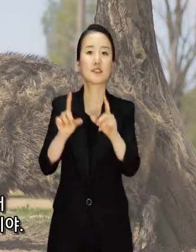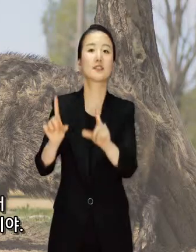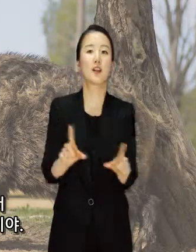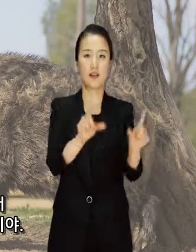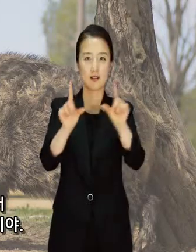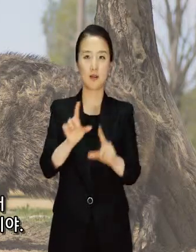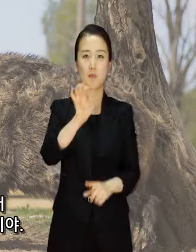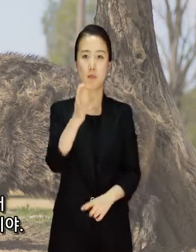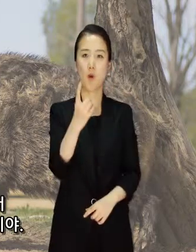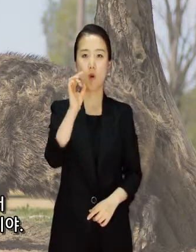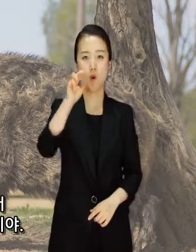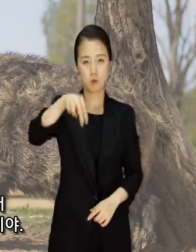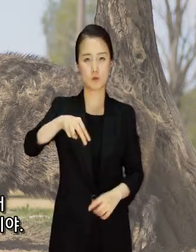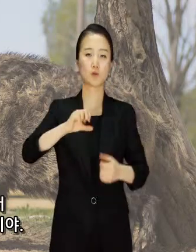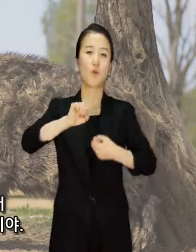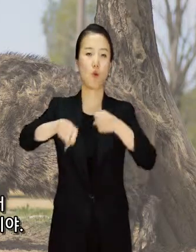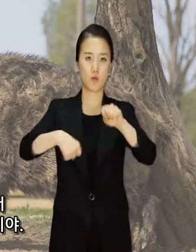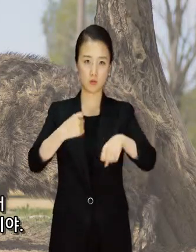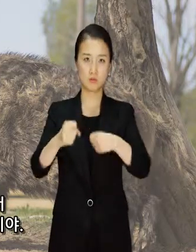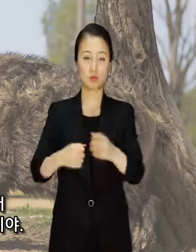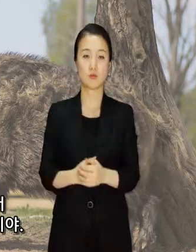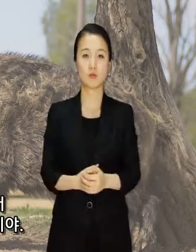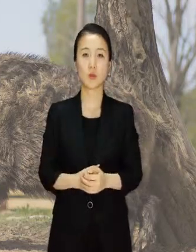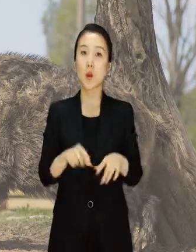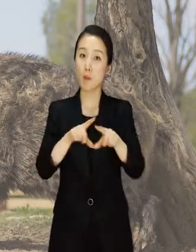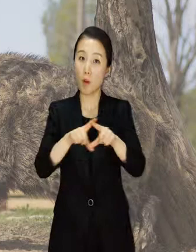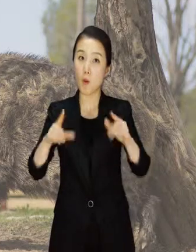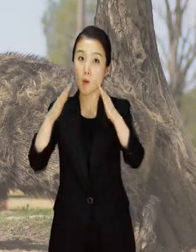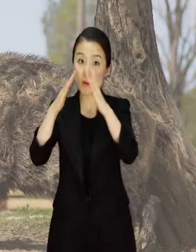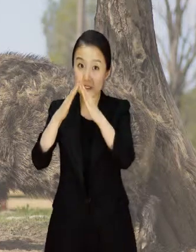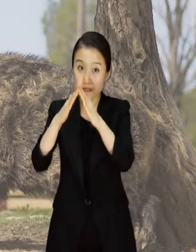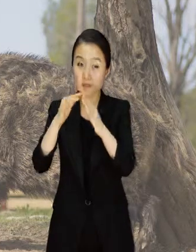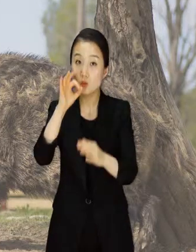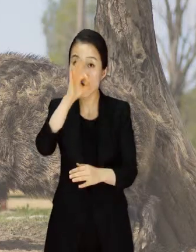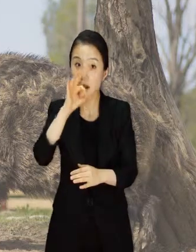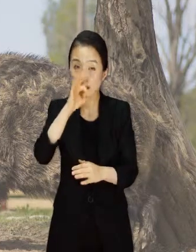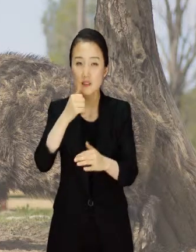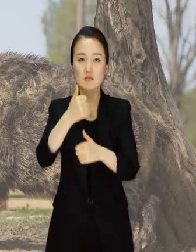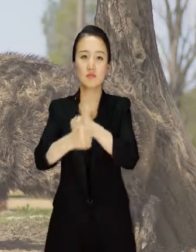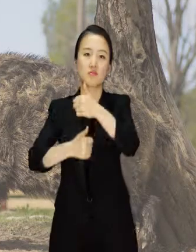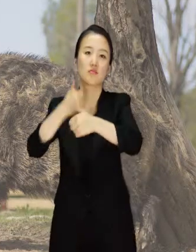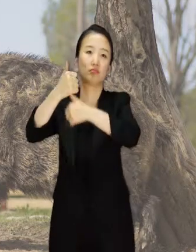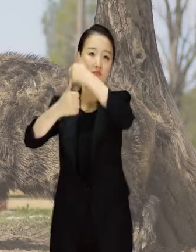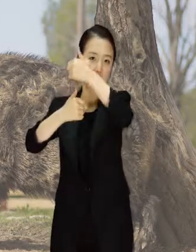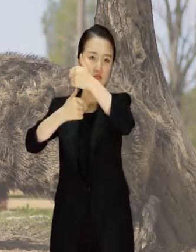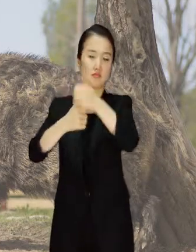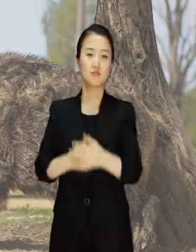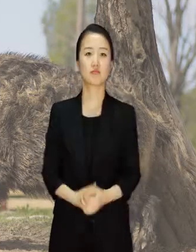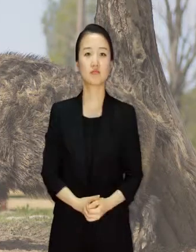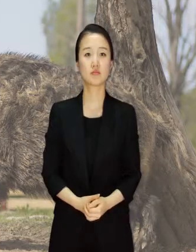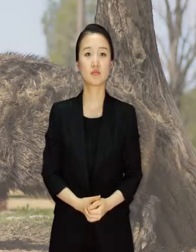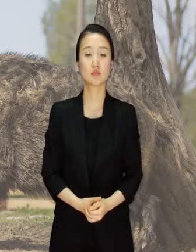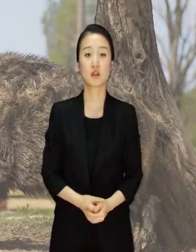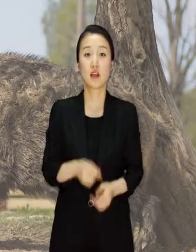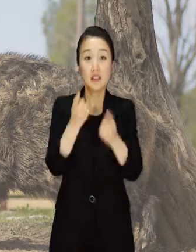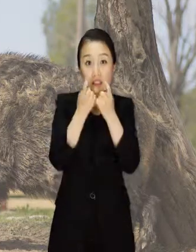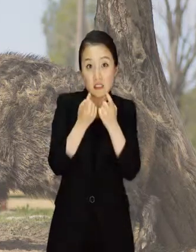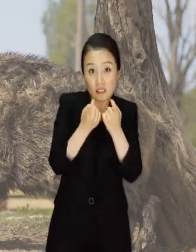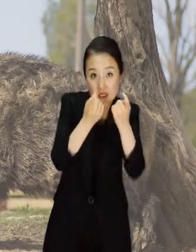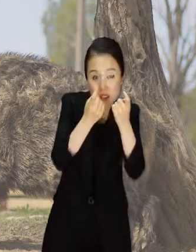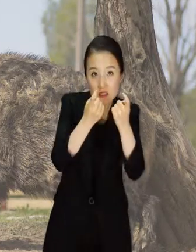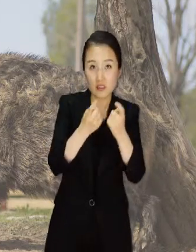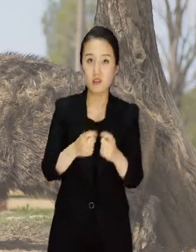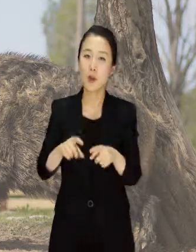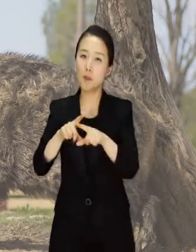사는 포유동물이야. 집에서 기르는 집돼지의 조상이기도 하지.